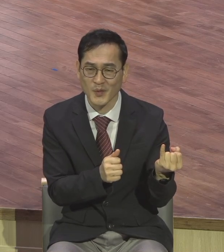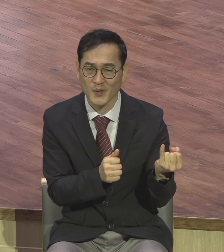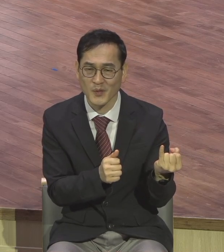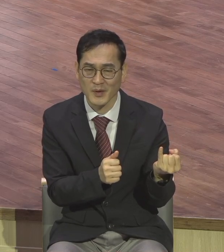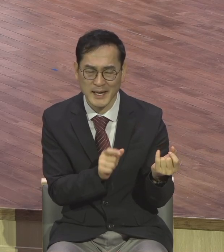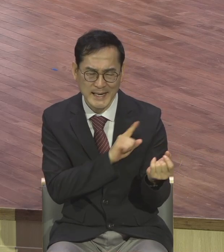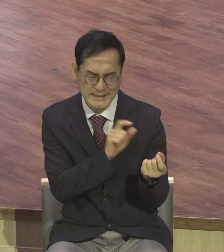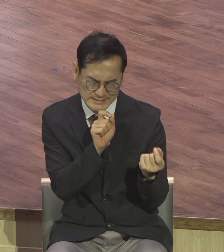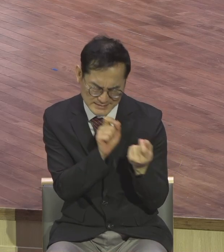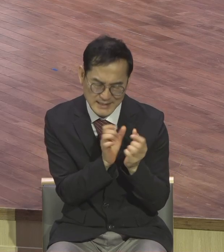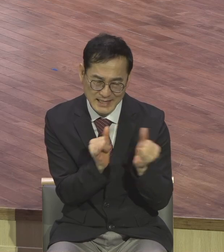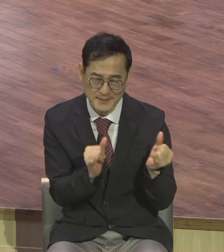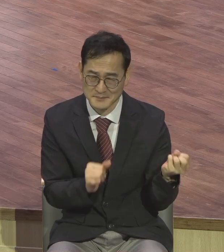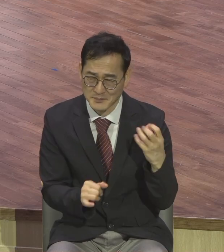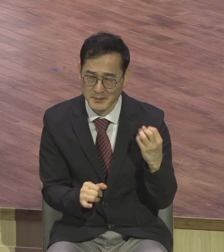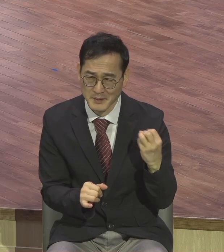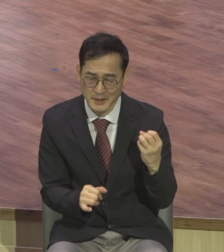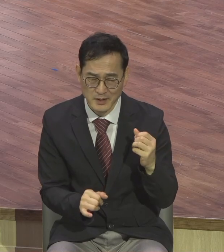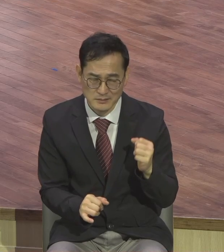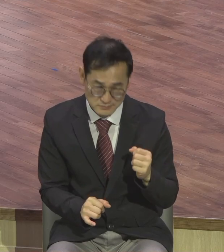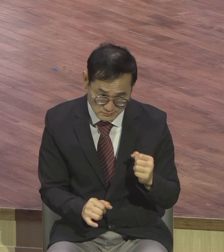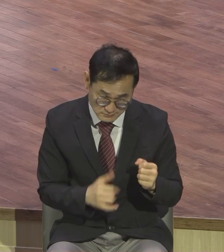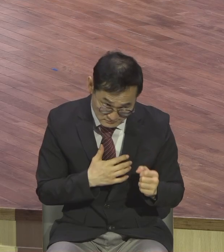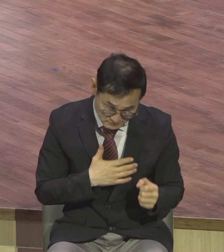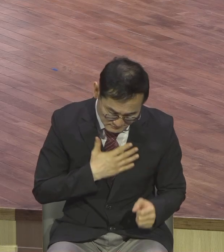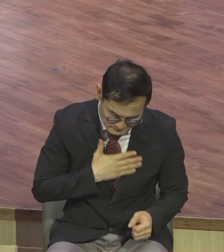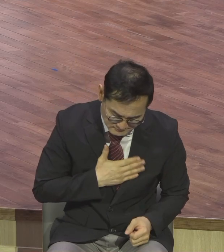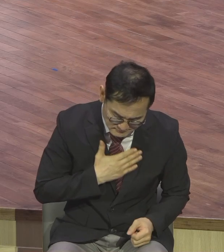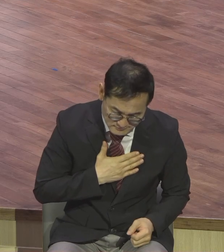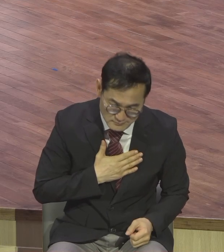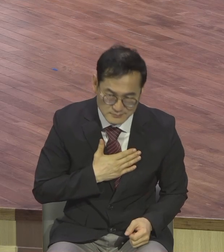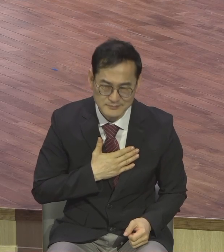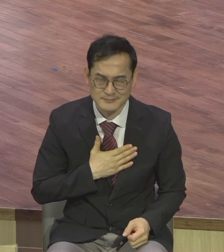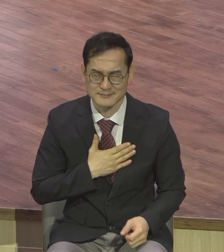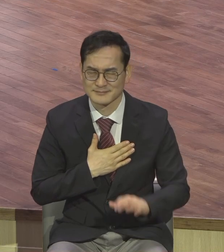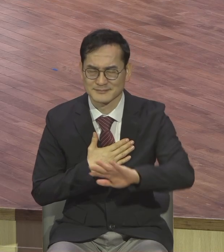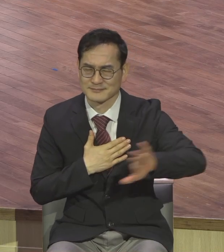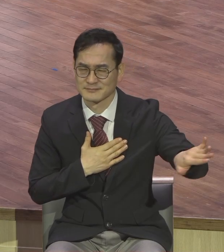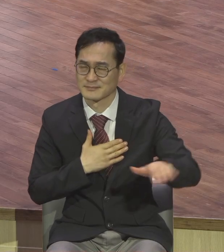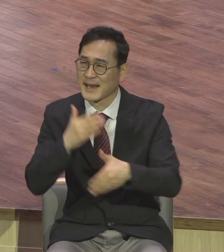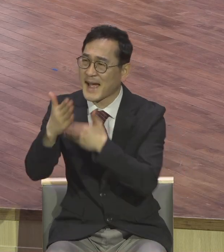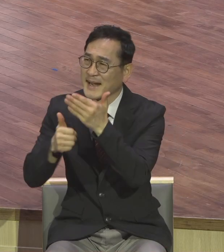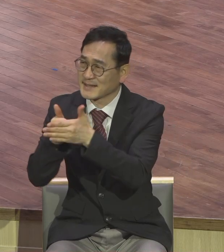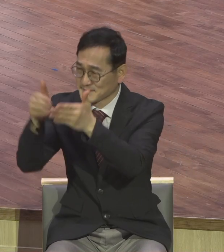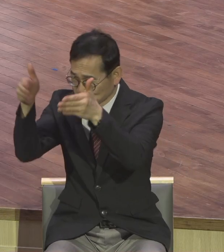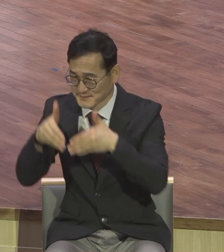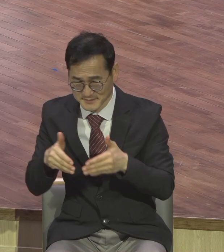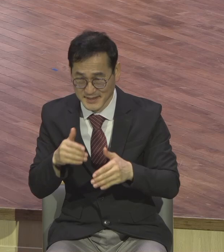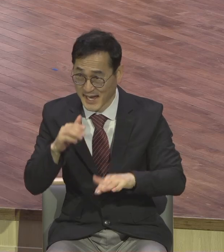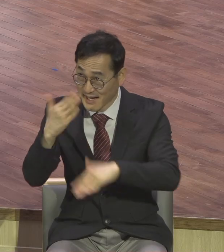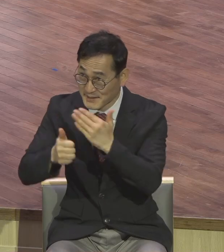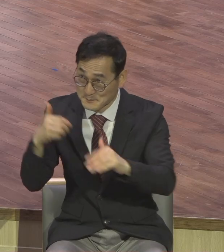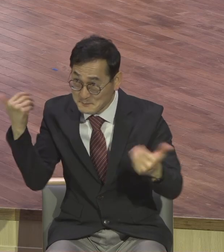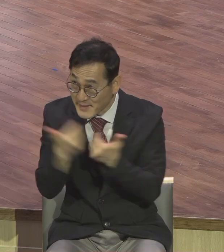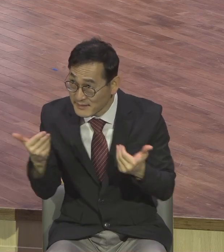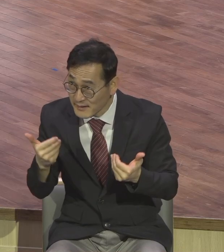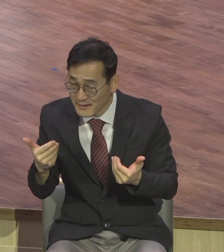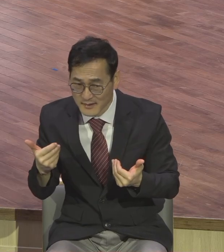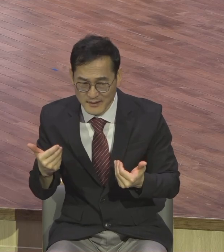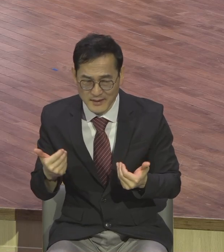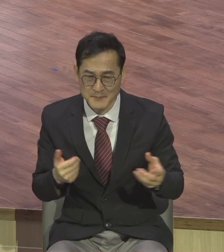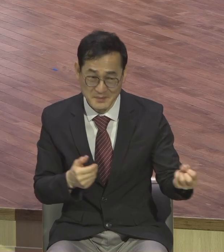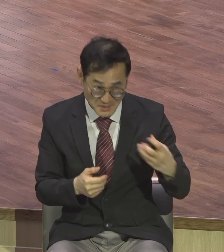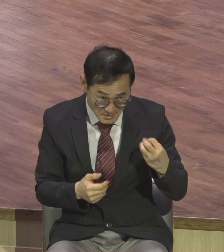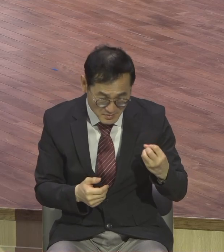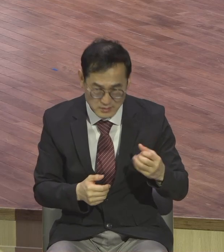사람, 가깝기 때문에 아니에요. 하나님 앞에서 저는 사정 없습니다. 인정 사정 그런 거 어느 정도 안 합니다.